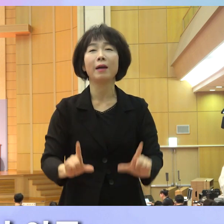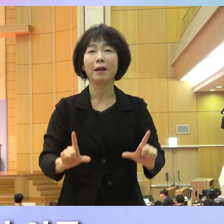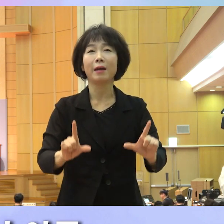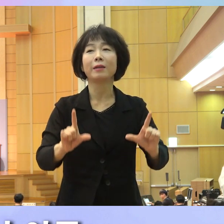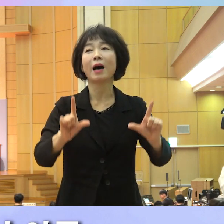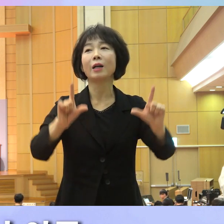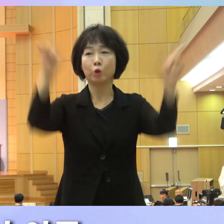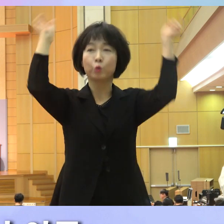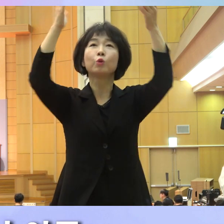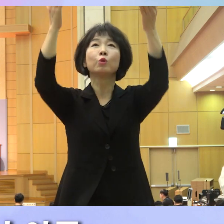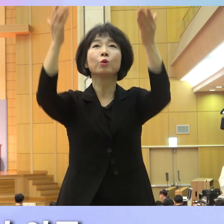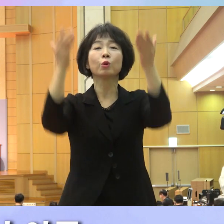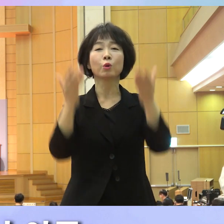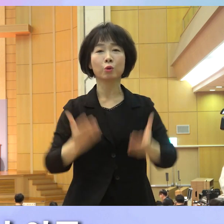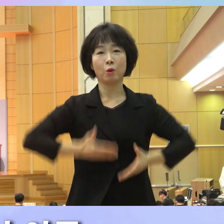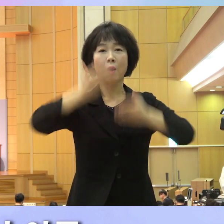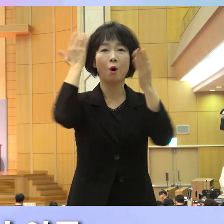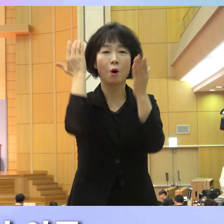새날